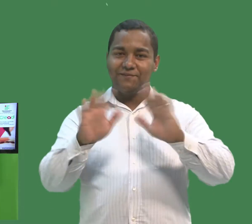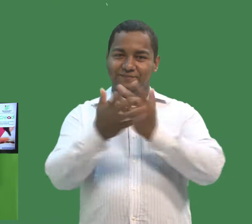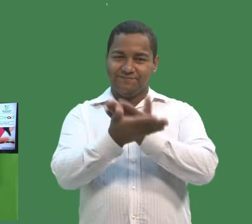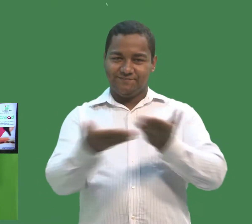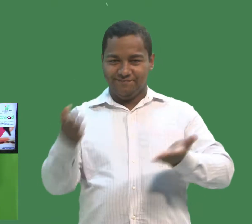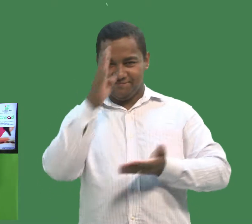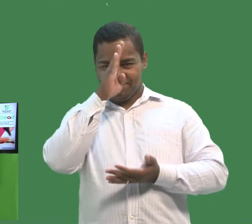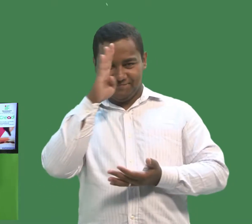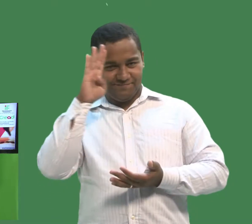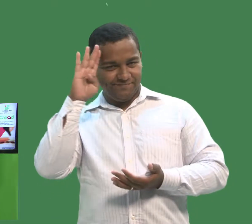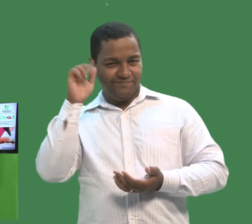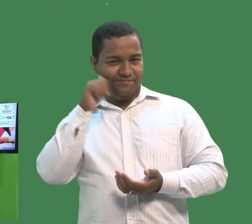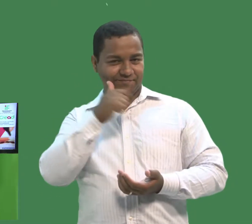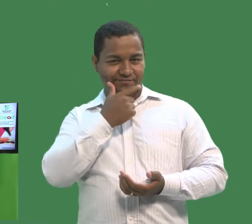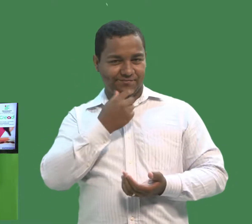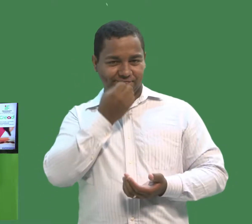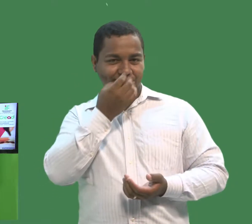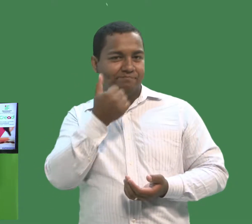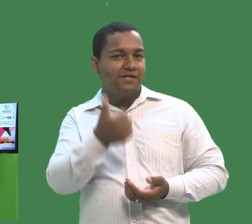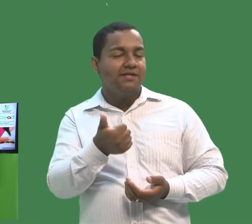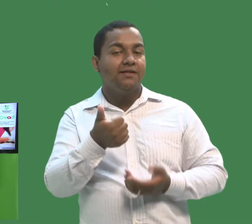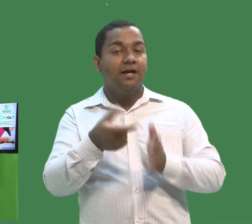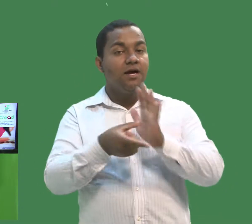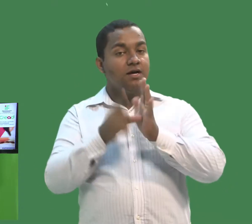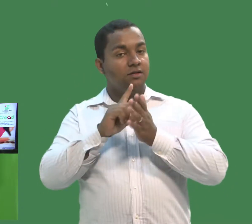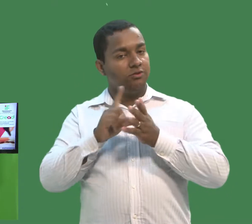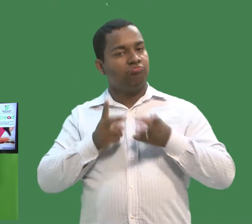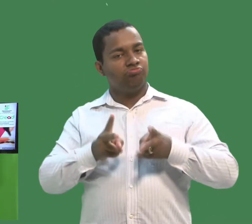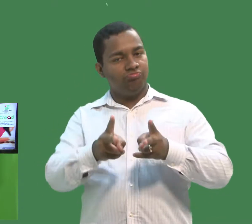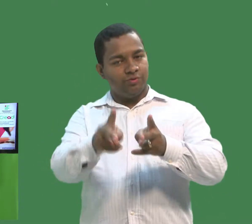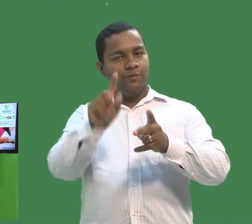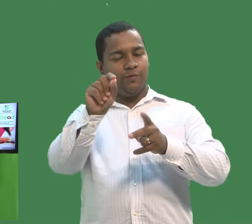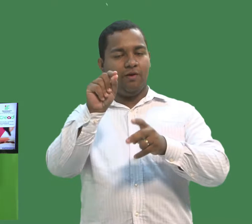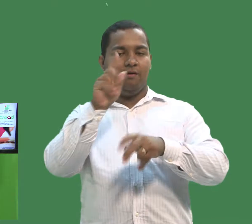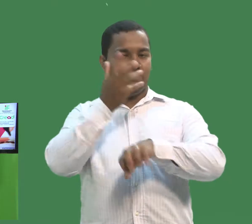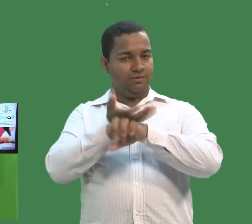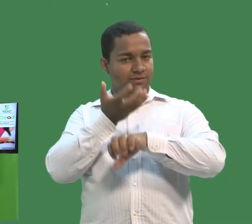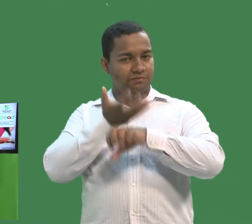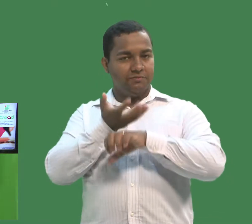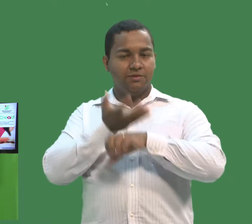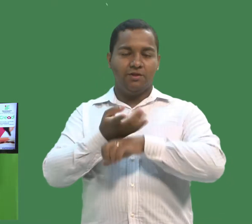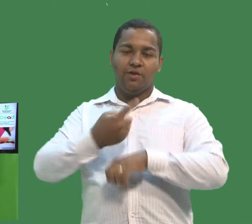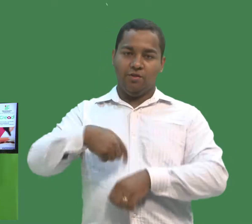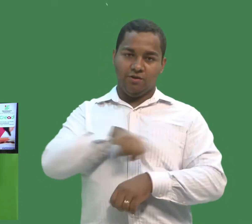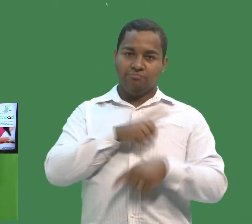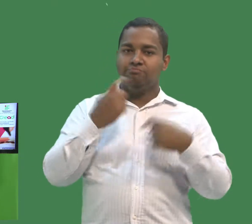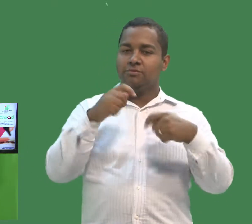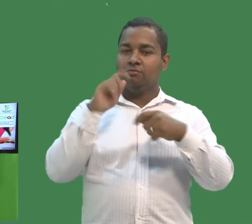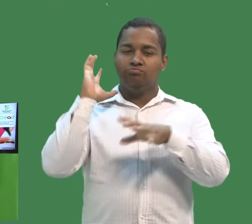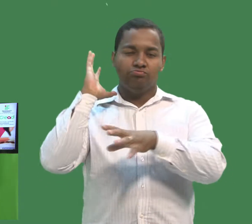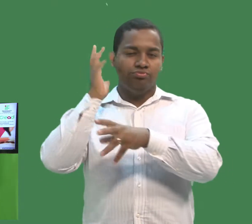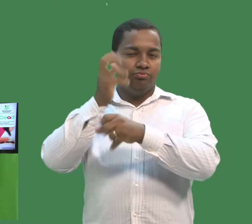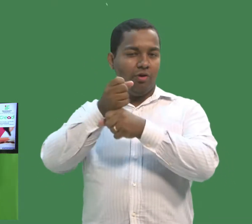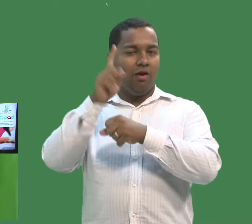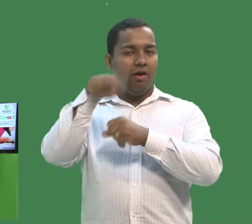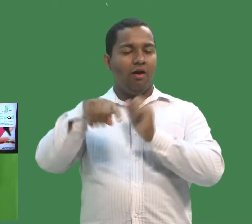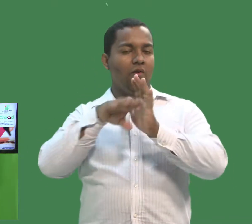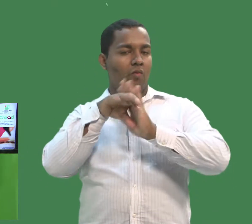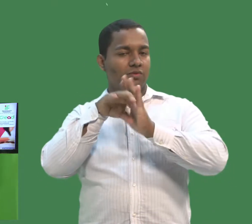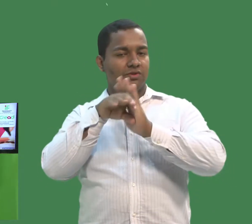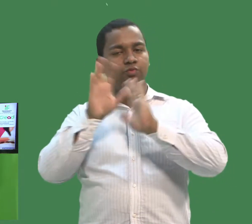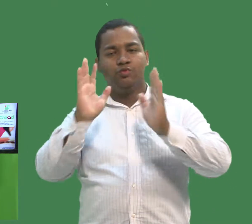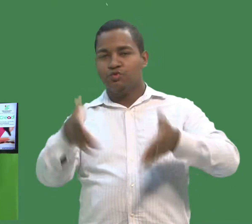Olá, acadêmicos e acadêmicas, tudo bem? Antes de continuarmos com a nossa disciplina, nós teremos de recordar alguns